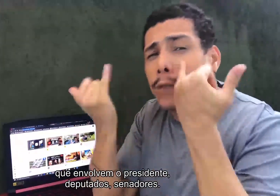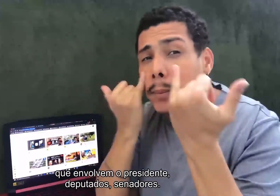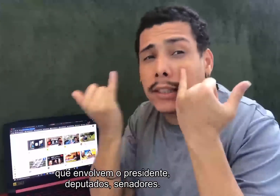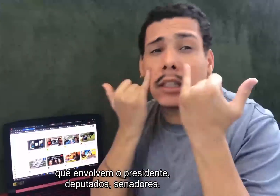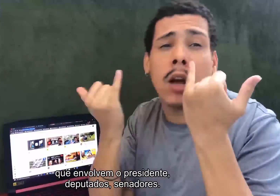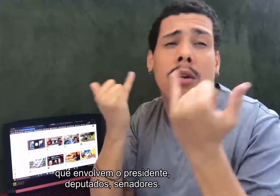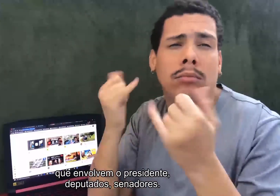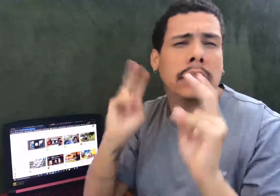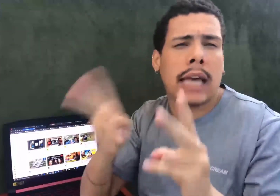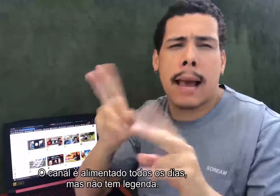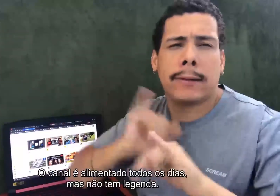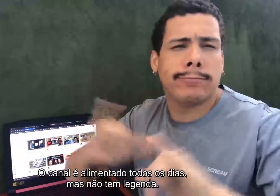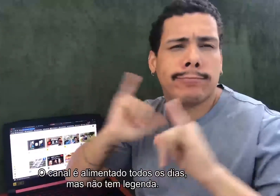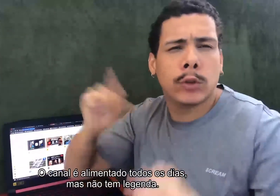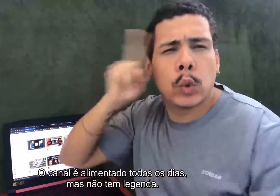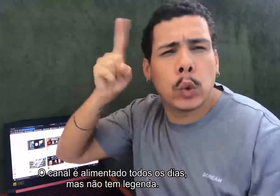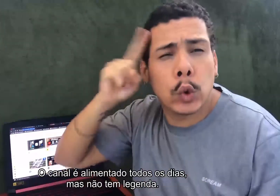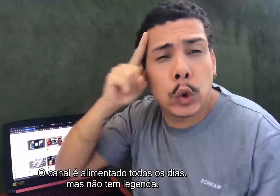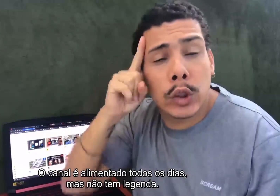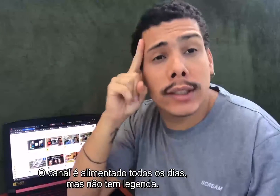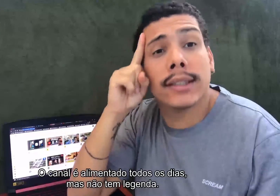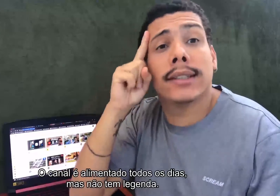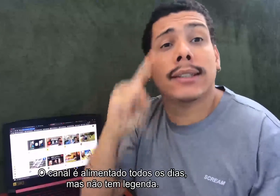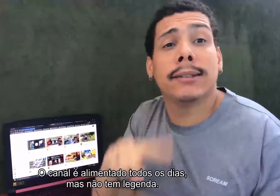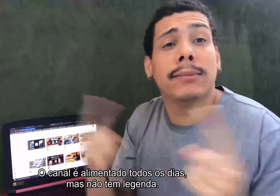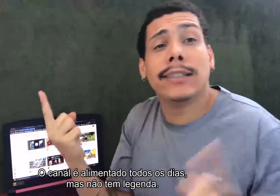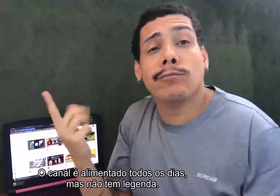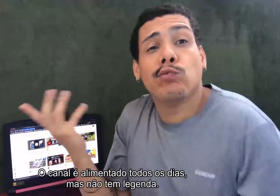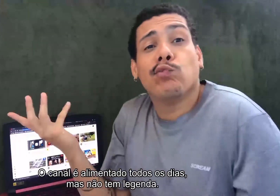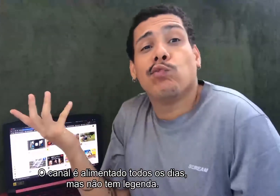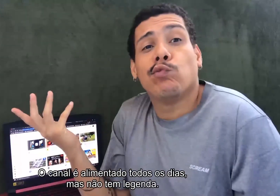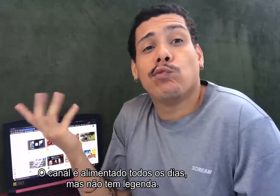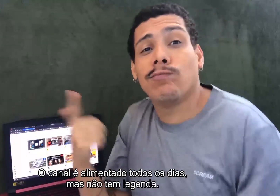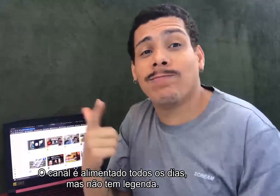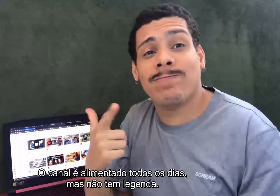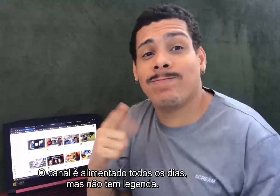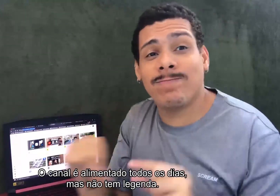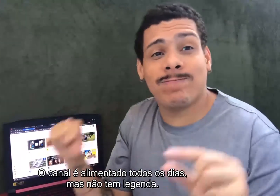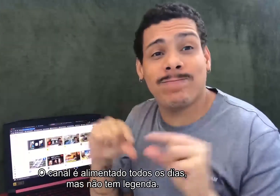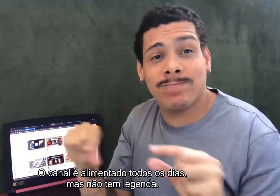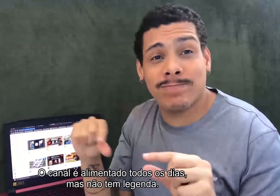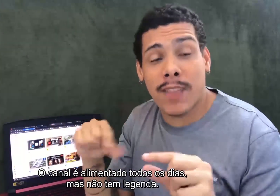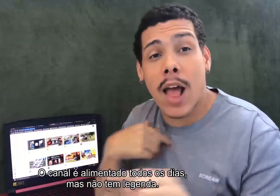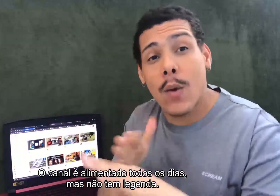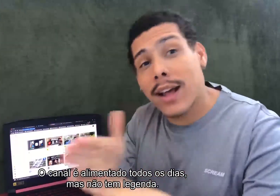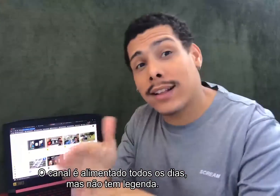senadores. O canal é alimentado todos os dias, mas não tem legenda.